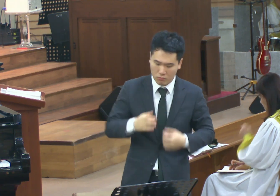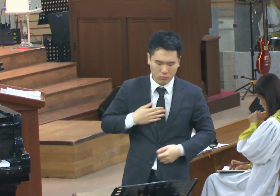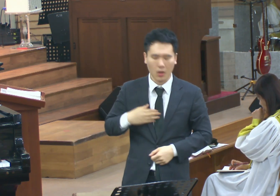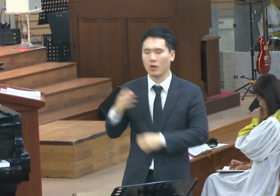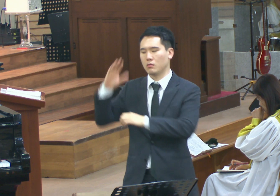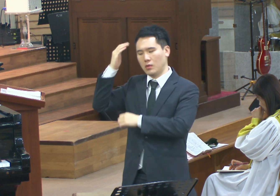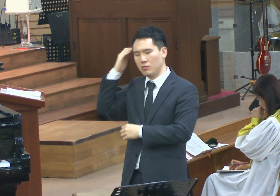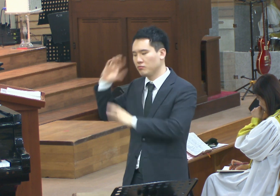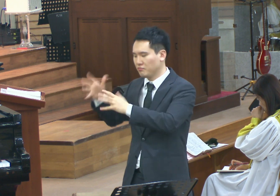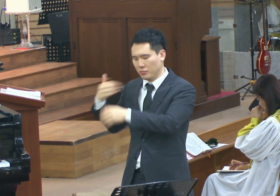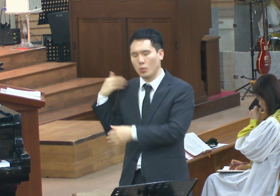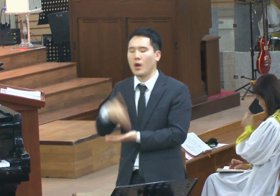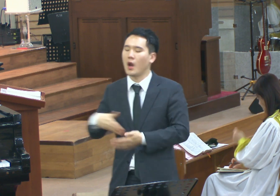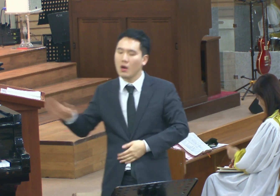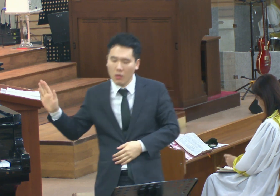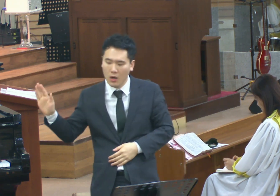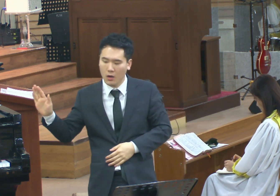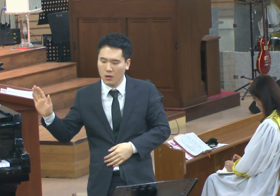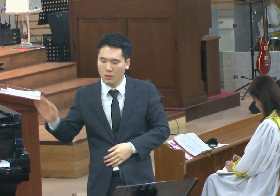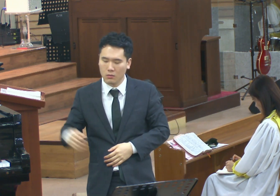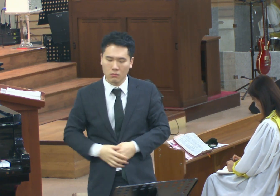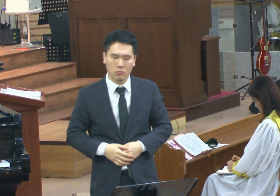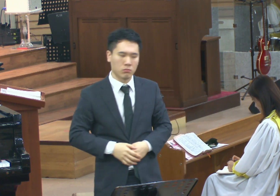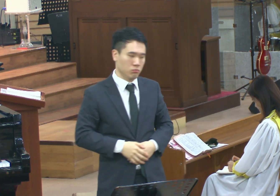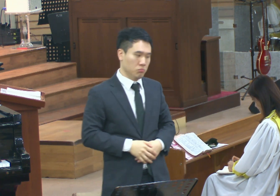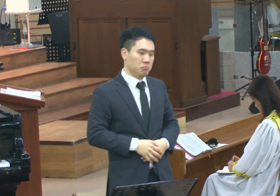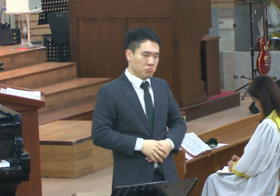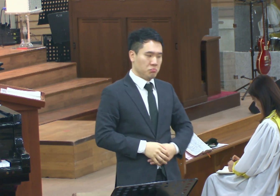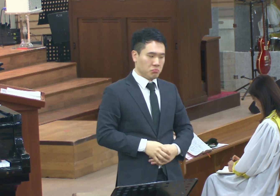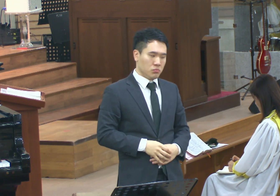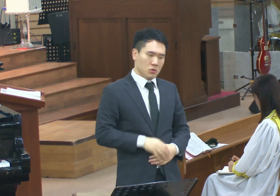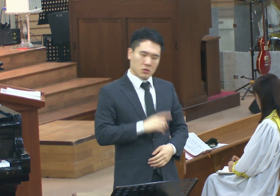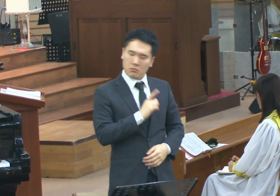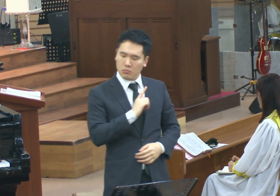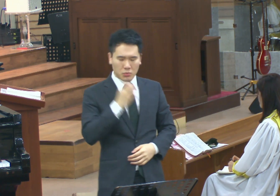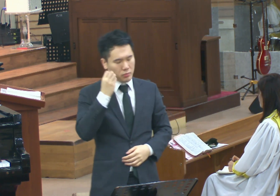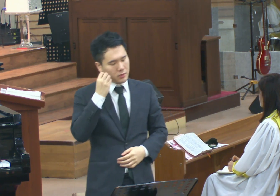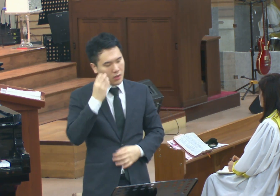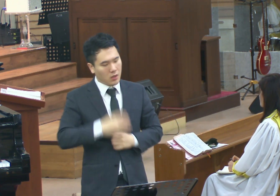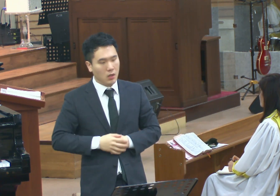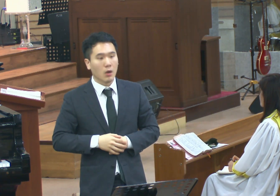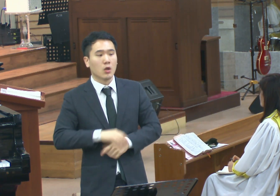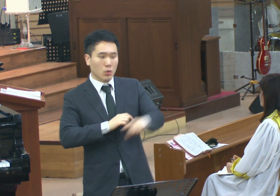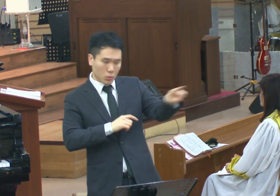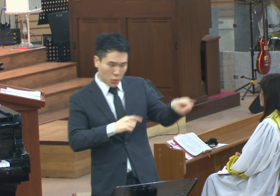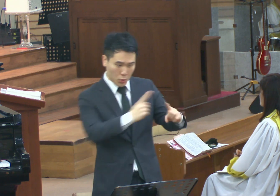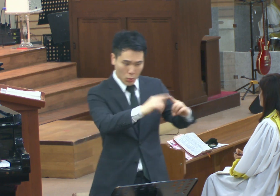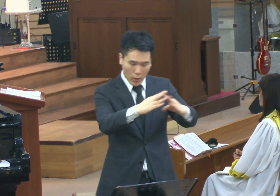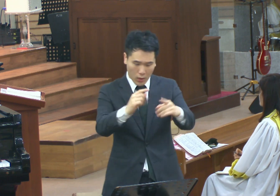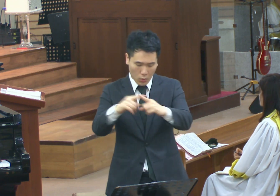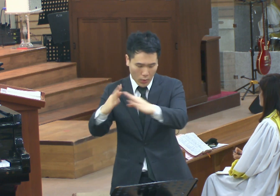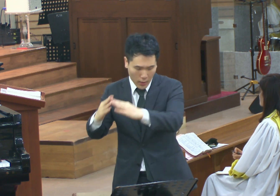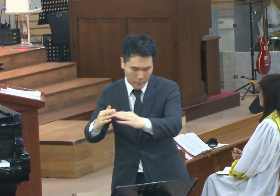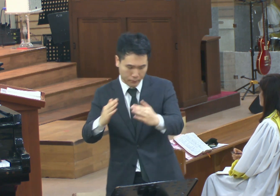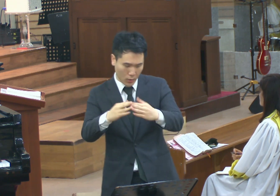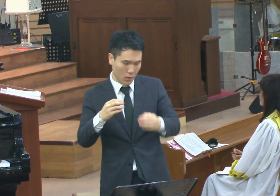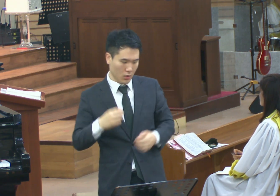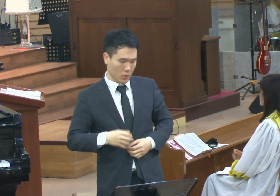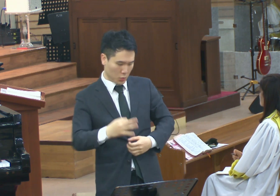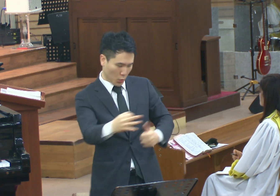것에 대해서 당연시 여기면서 그것도 하나님이 하게 하신 거기 때문에 내가 그들에게 일일이 감사할 필요는 없다. 이런 태도를